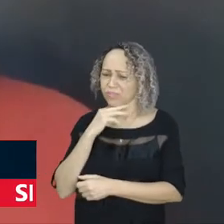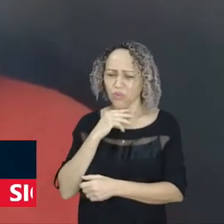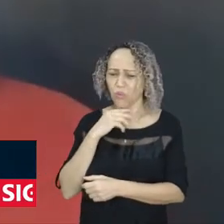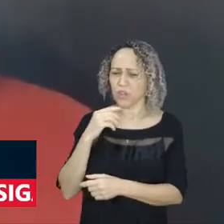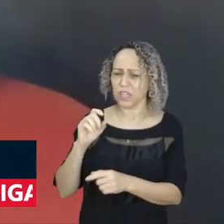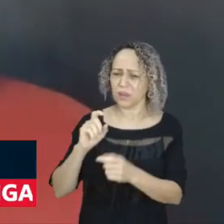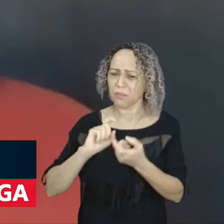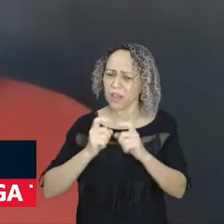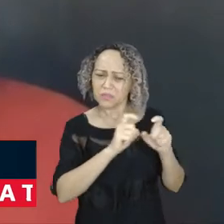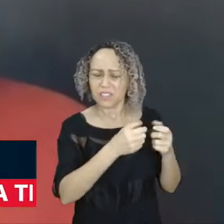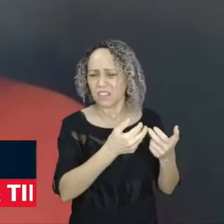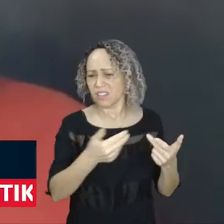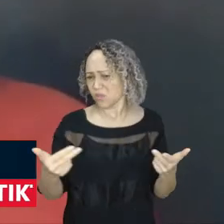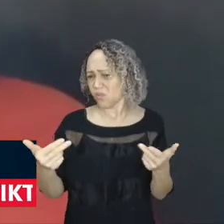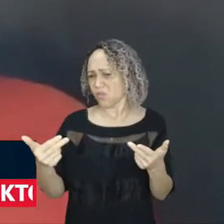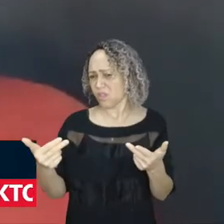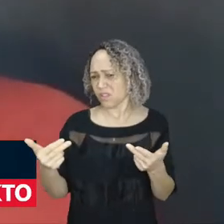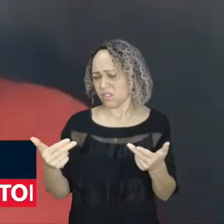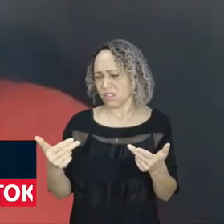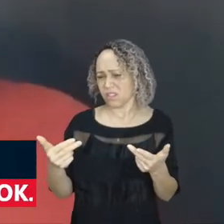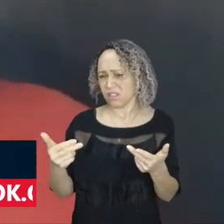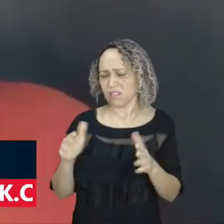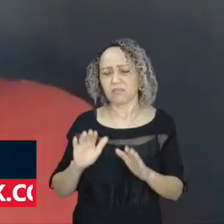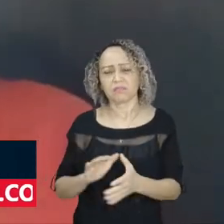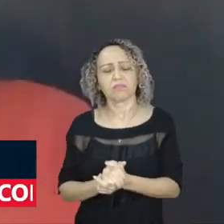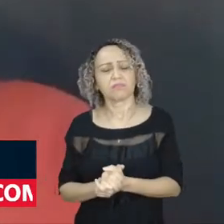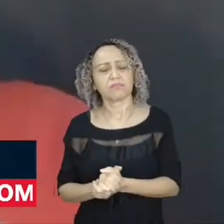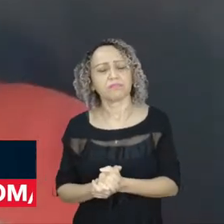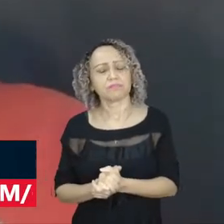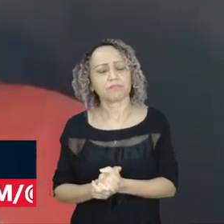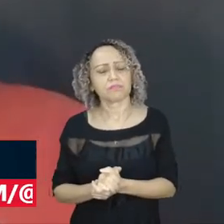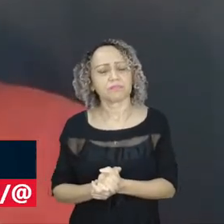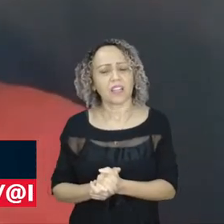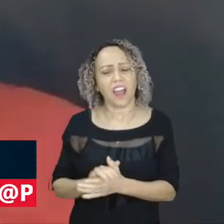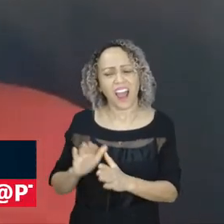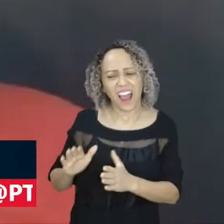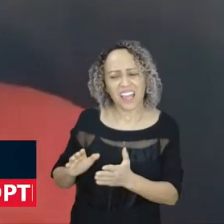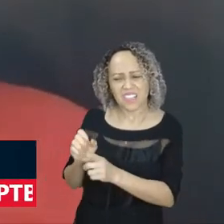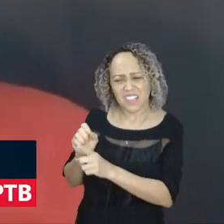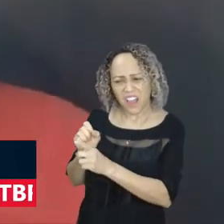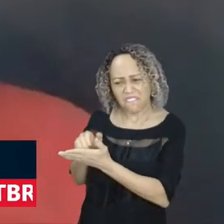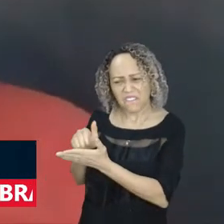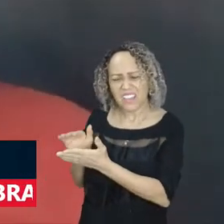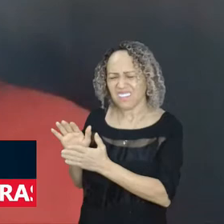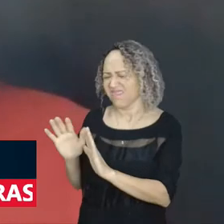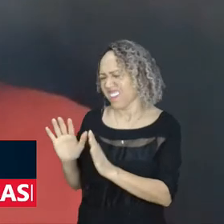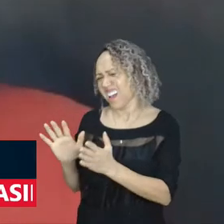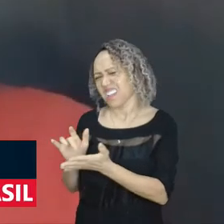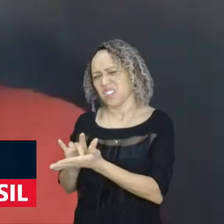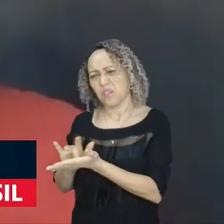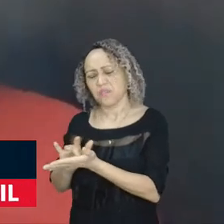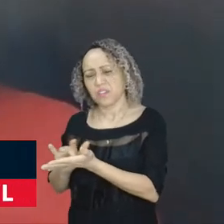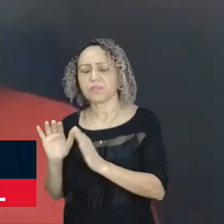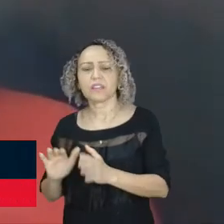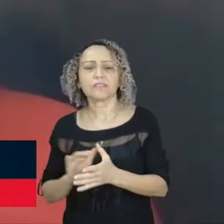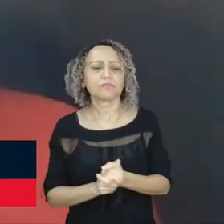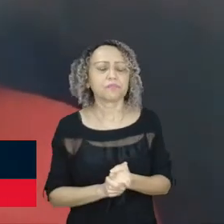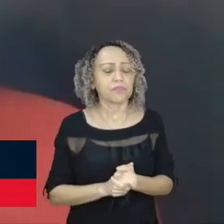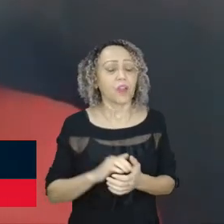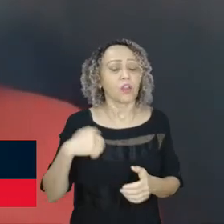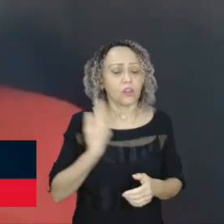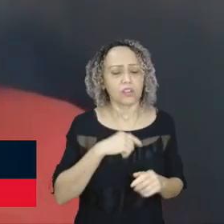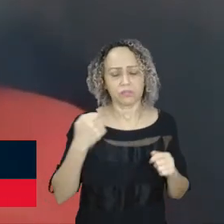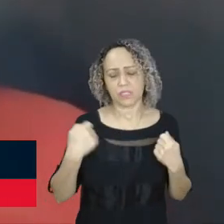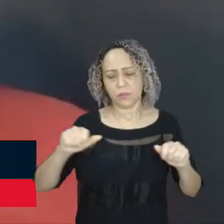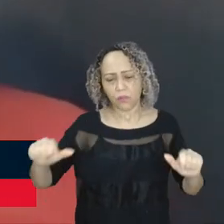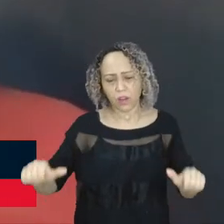Então, tudo isso requer coisas melhores. Por exemplo, para o Brasil desenvolver-se mais, devemos qualificar mais a mão de